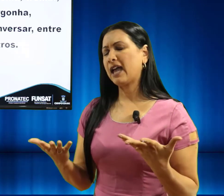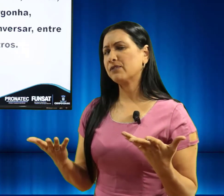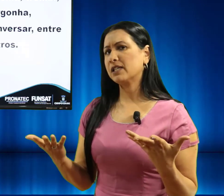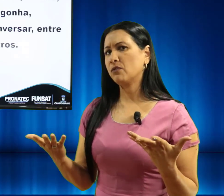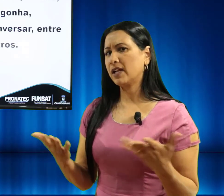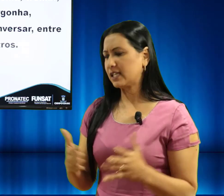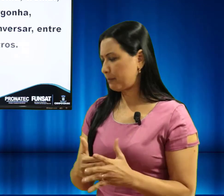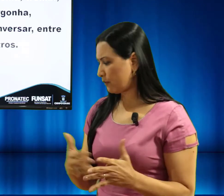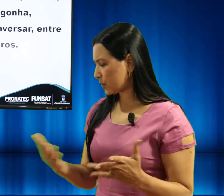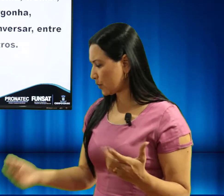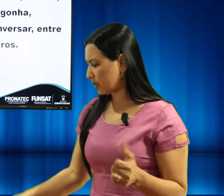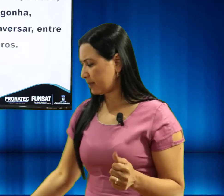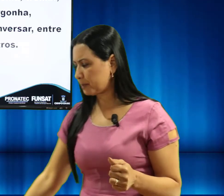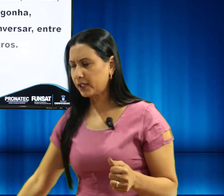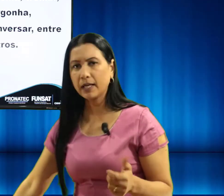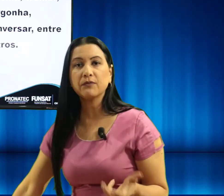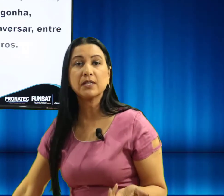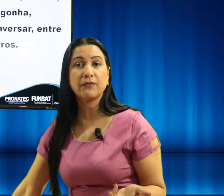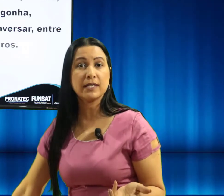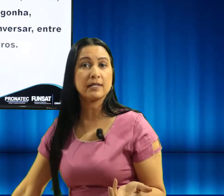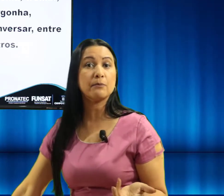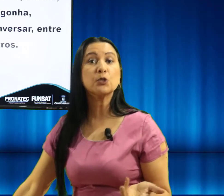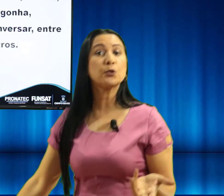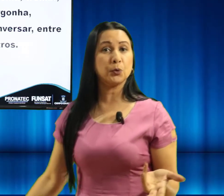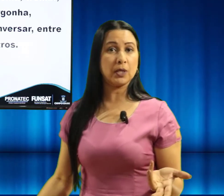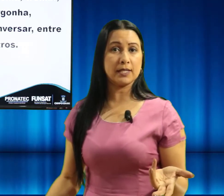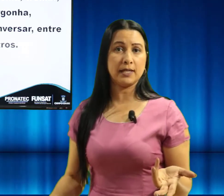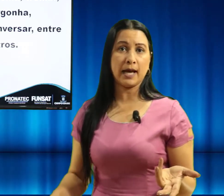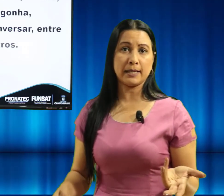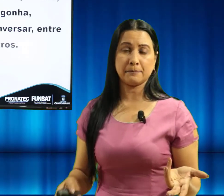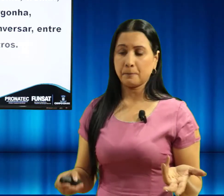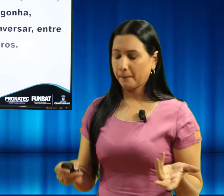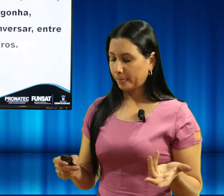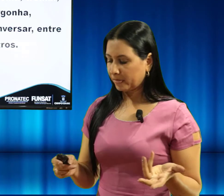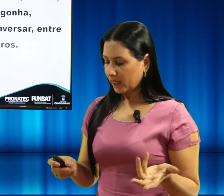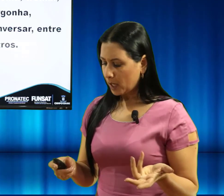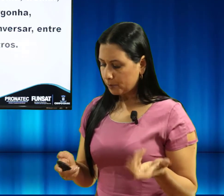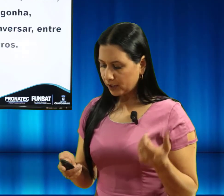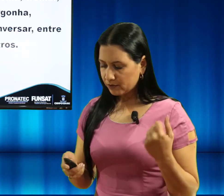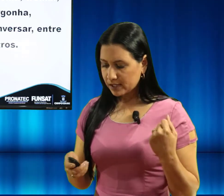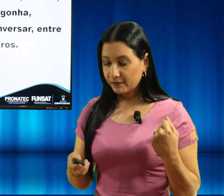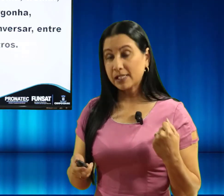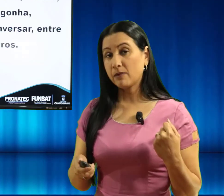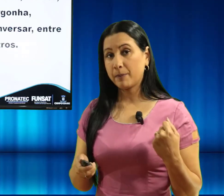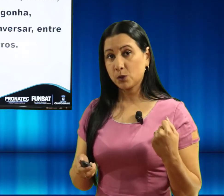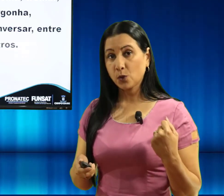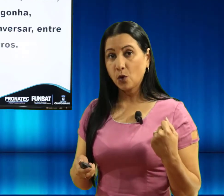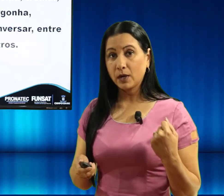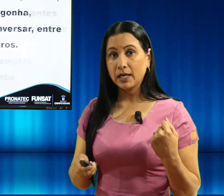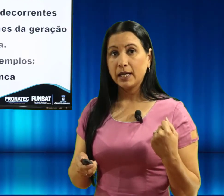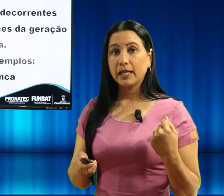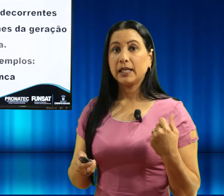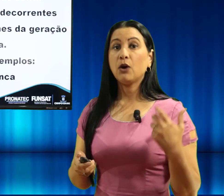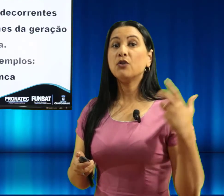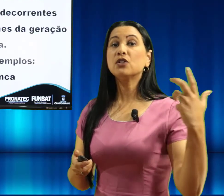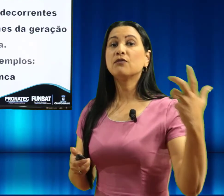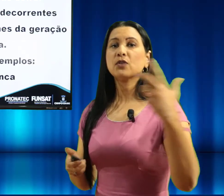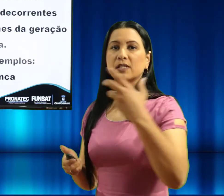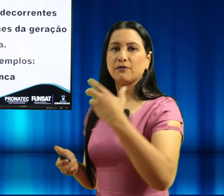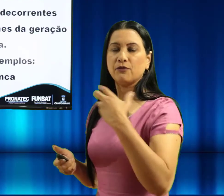vocês vão falar assim, ah, professora, mas por que você fez essa mistura de sinais? Porque você vai ser uma pessoa que onde você